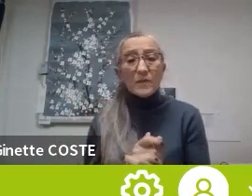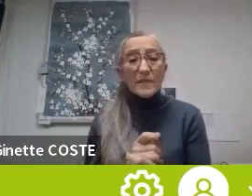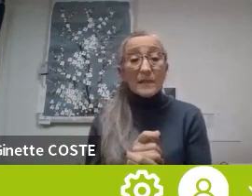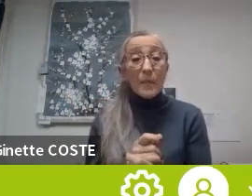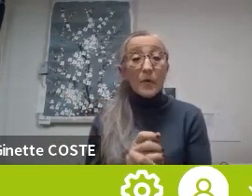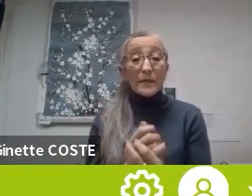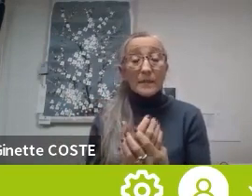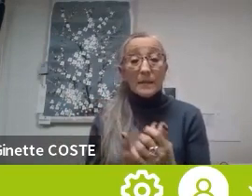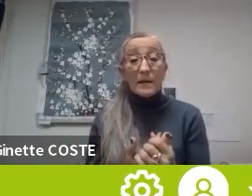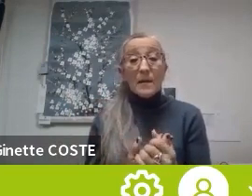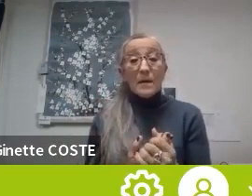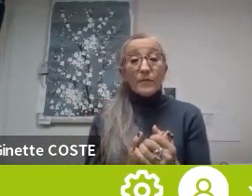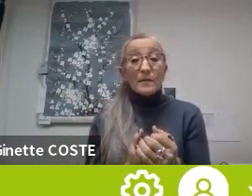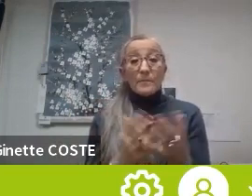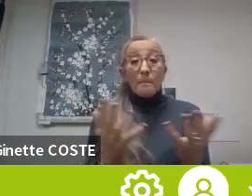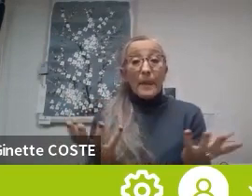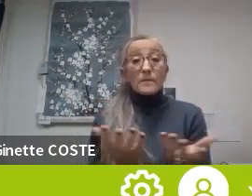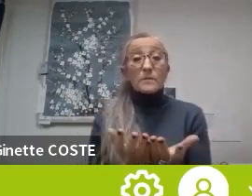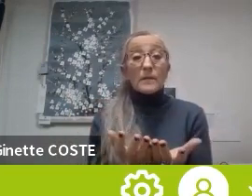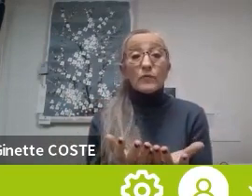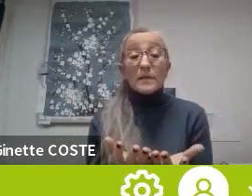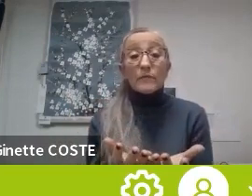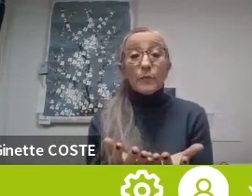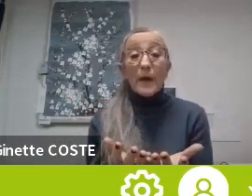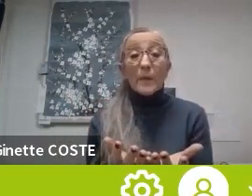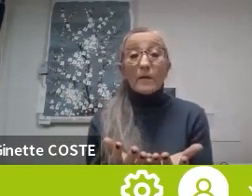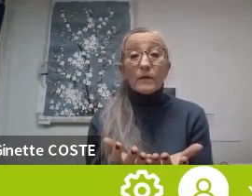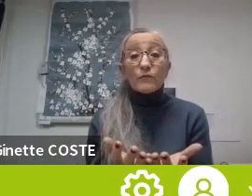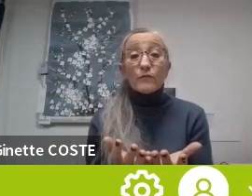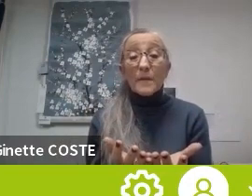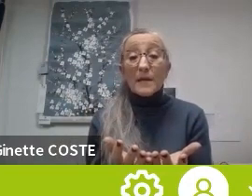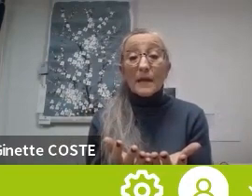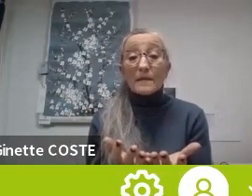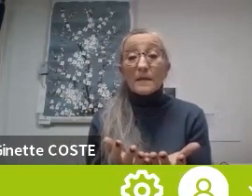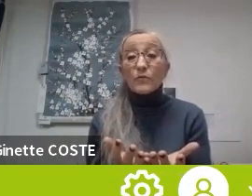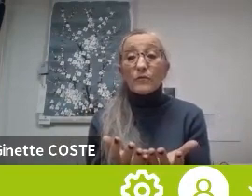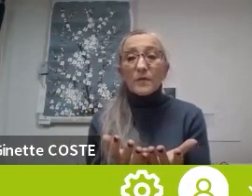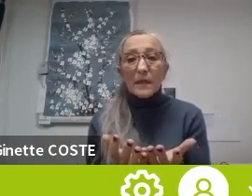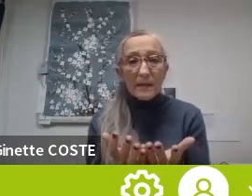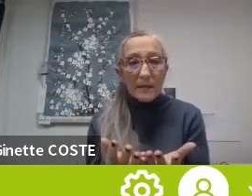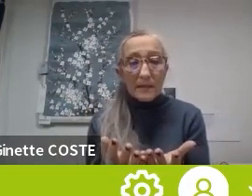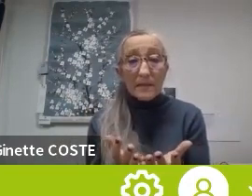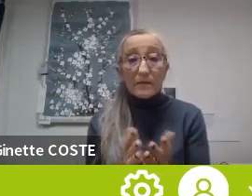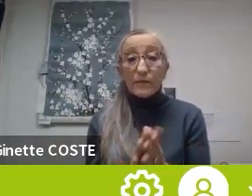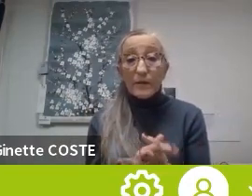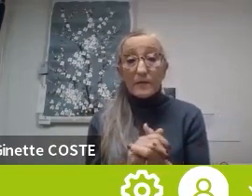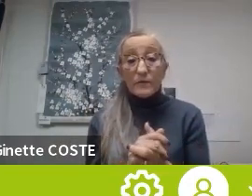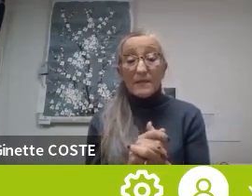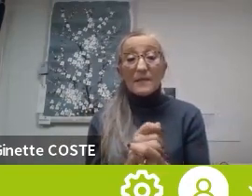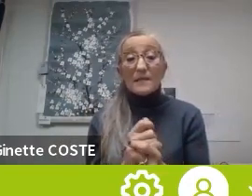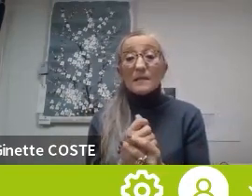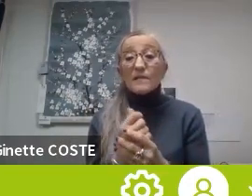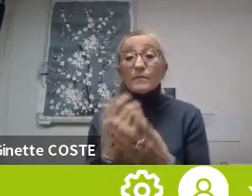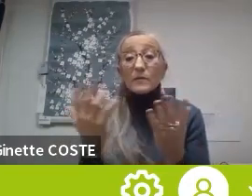être une langue trop difficile à apprendre, etc. En fait, cet outil vous permet en fait de vous familiariser, de devenir très addict en fait,